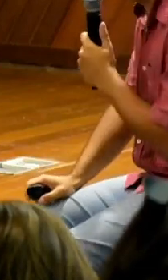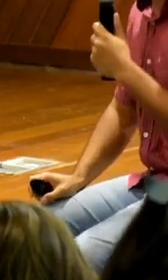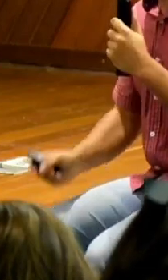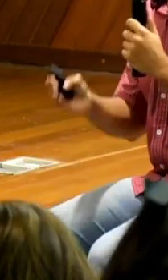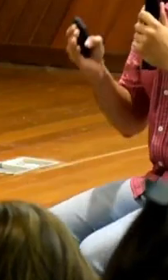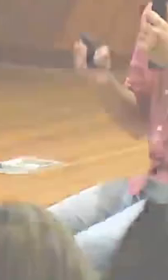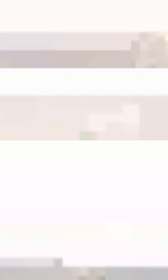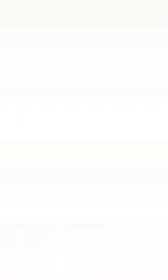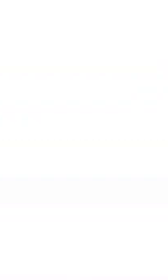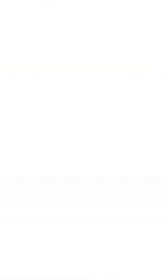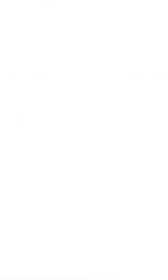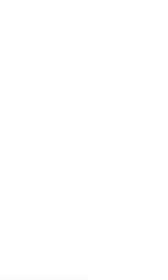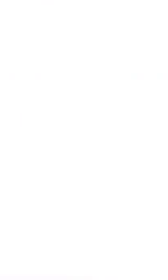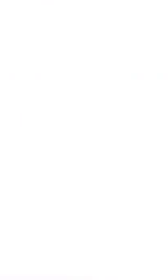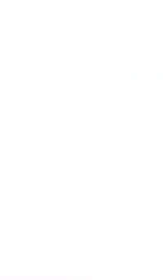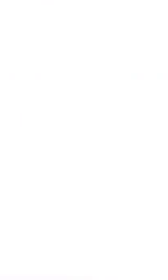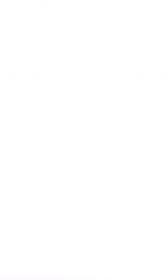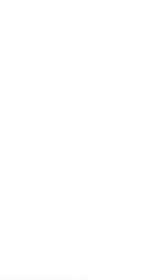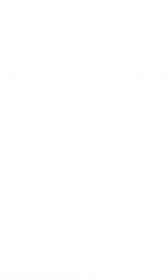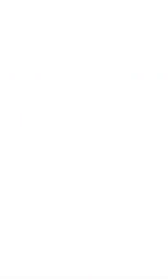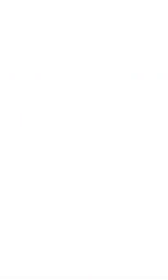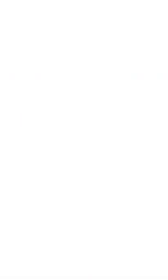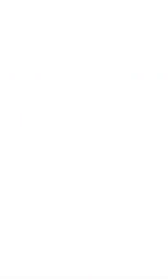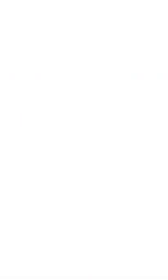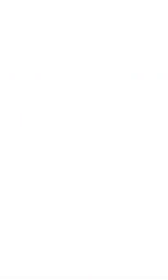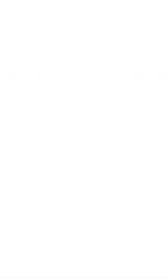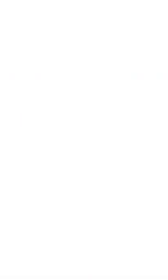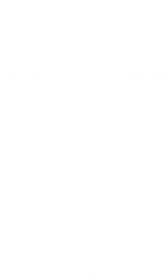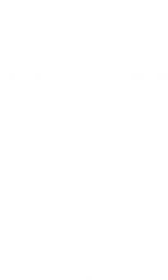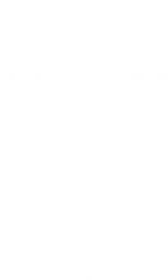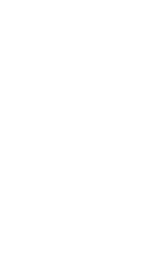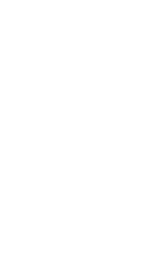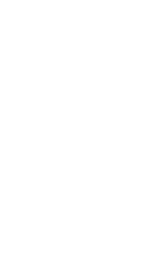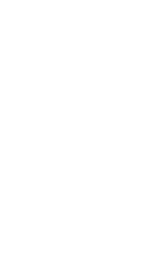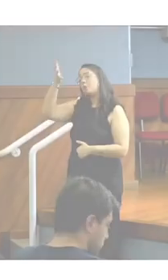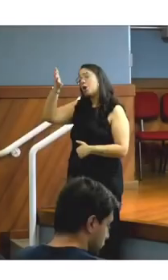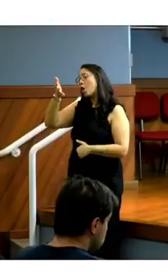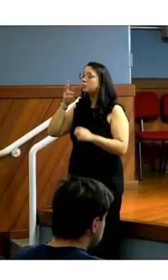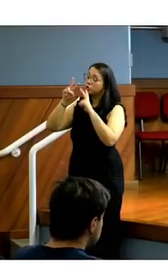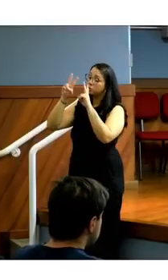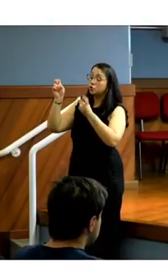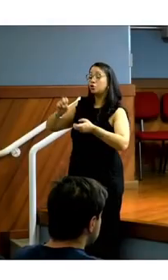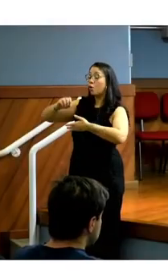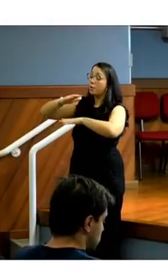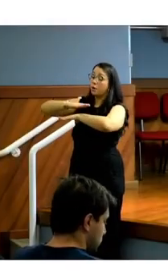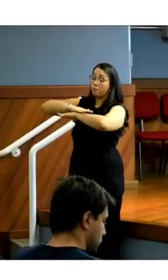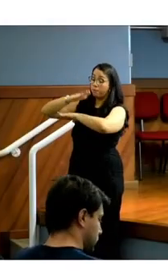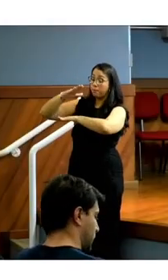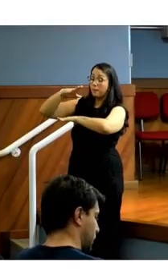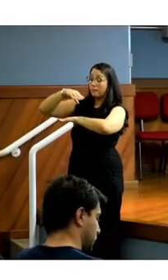então, vejam que para nós a digitalização, eu podia estar só fazendo uma fala sobre scanners, né, sobre que formato gerar,